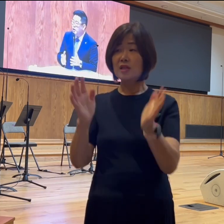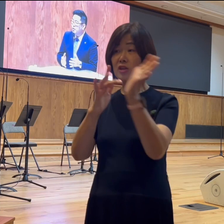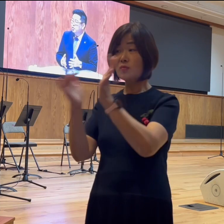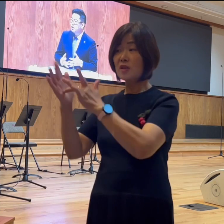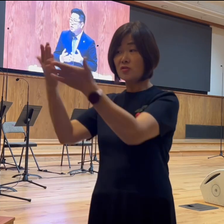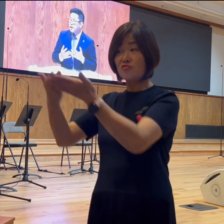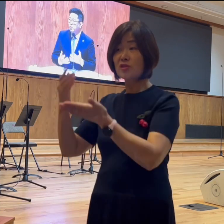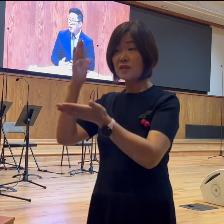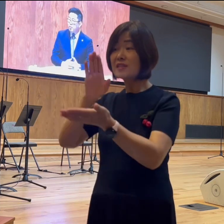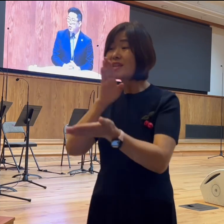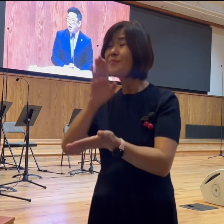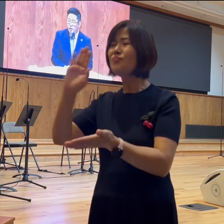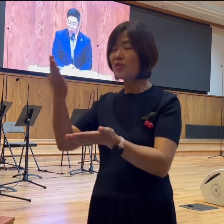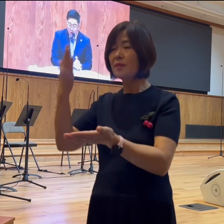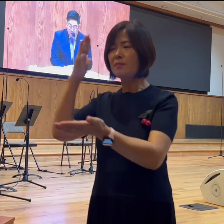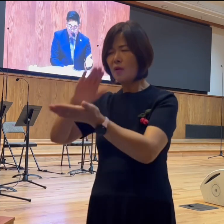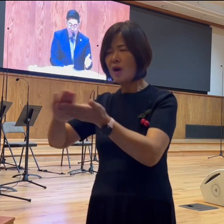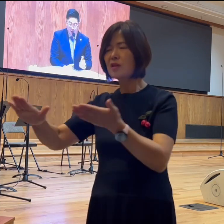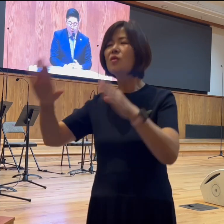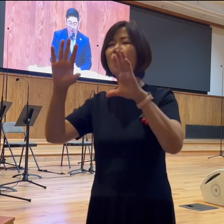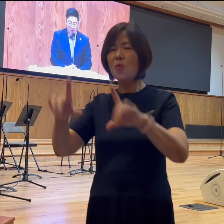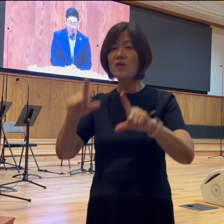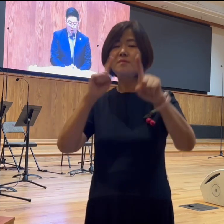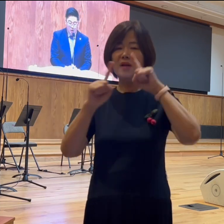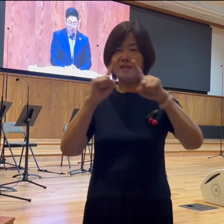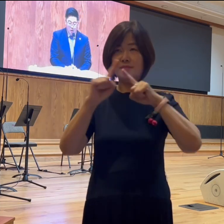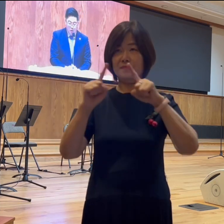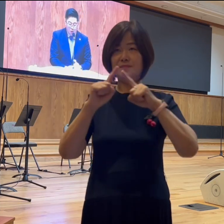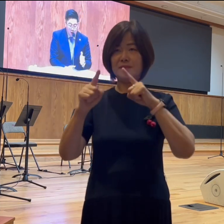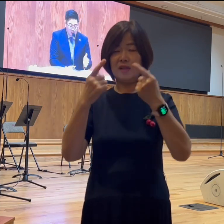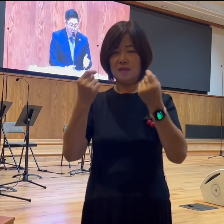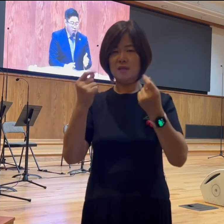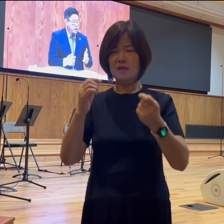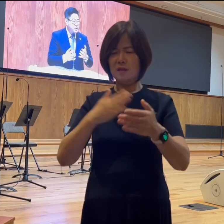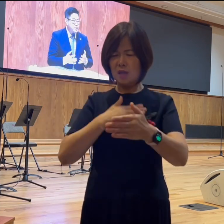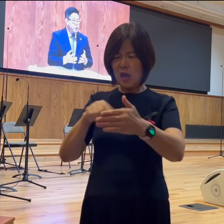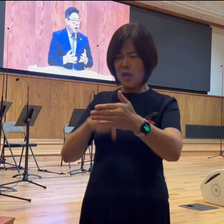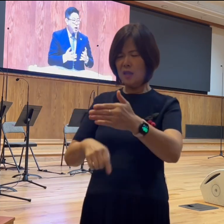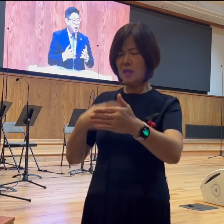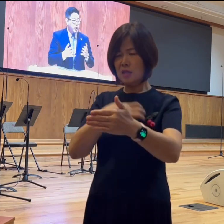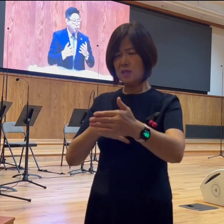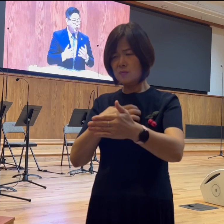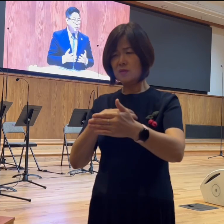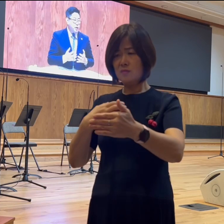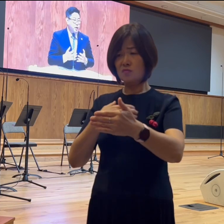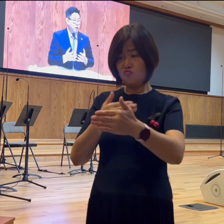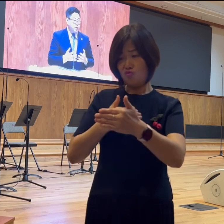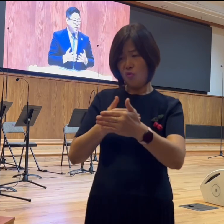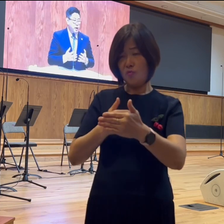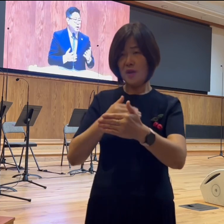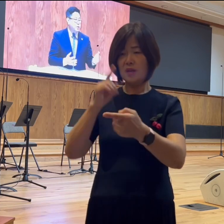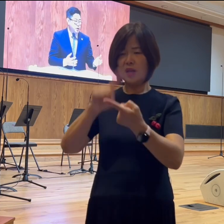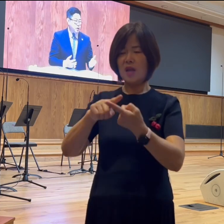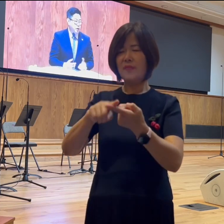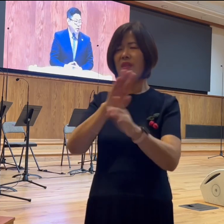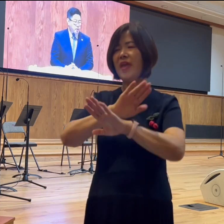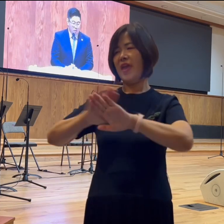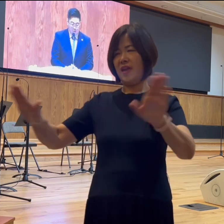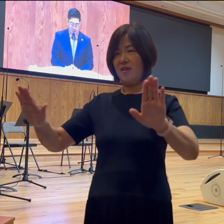예수님께서 주시는 참된 평안은 오늘 말씀에 나오듯 우리 안에 있는 근심과 두려움에 대한 해결책이